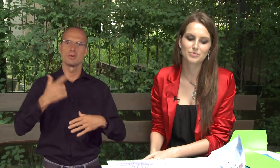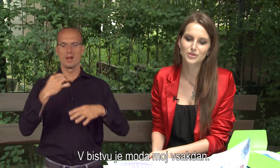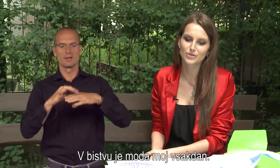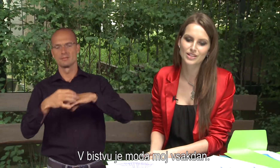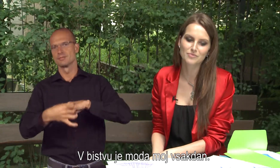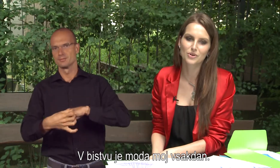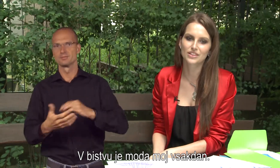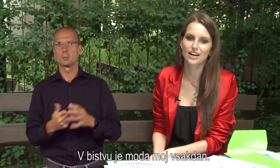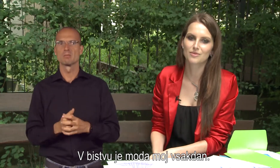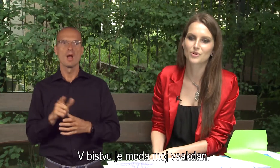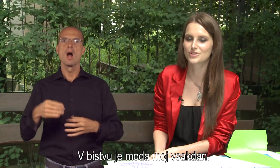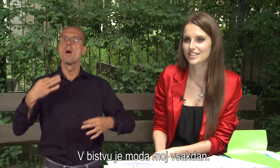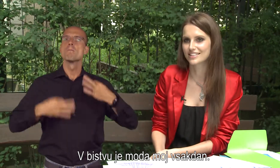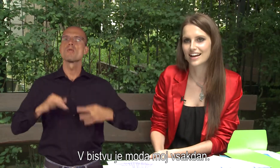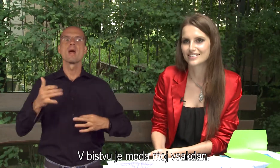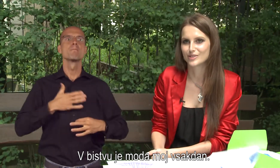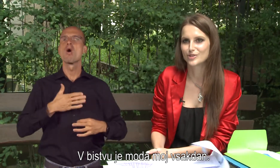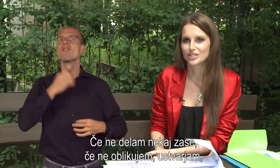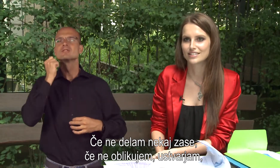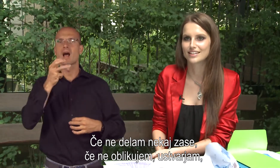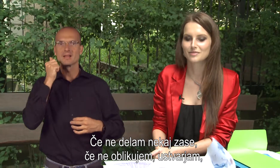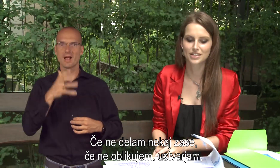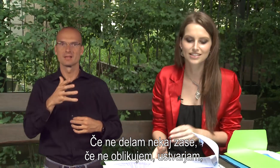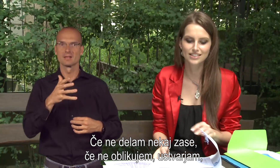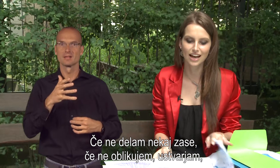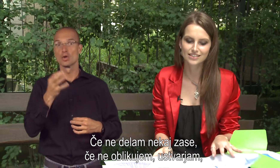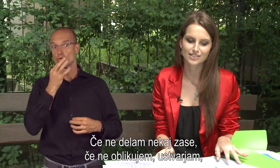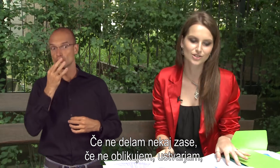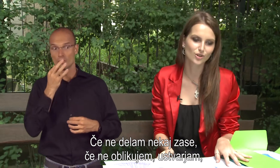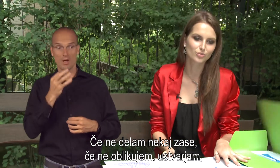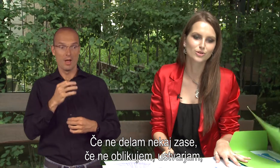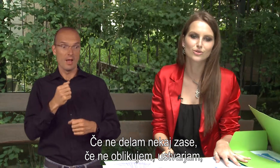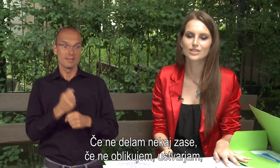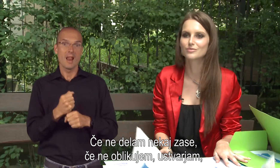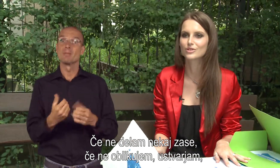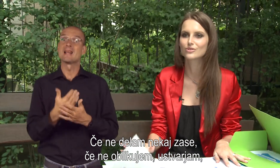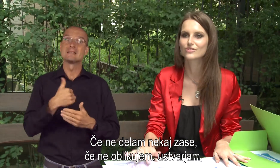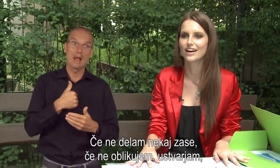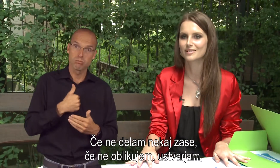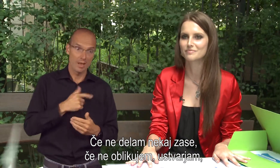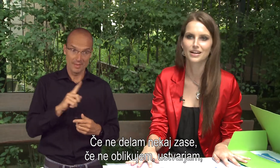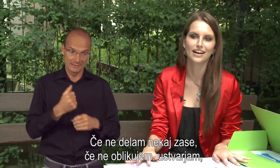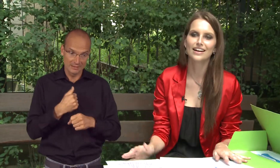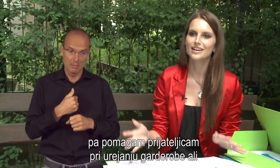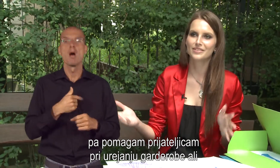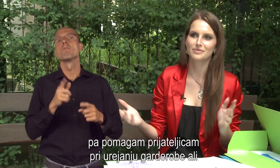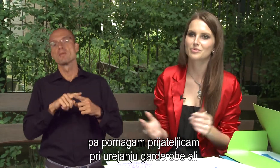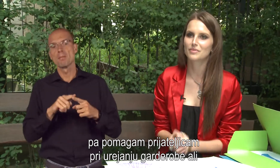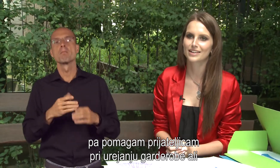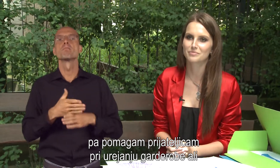V bistvu je moda moj vsak dan. Če ne delam nekaj zase, če ne oblikujem, če ne ustvarjam pa